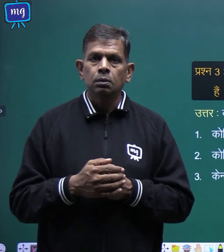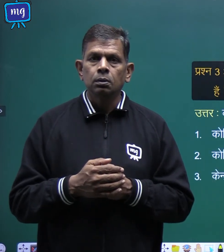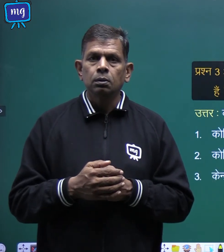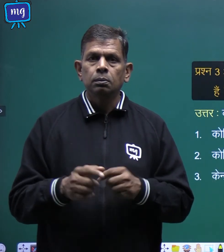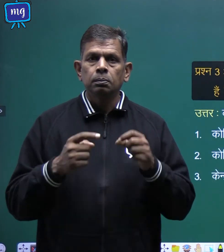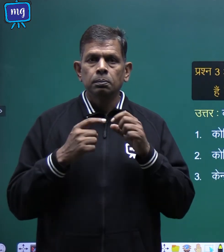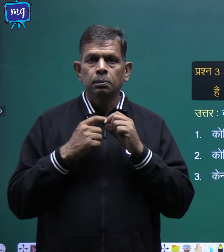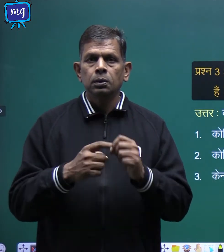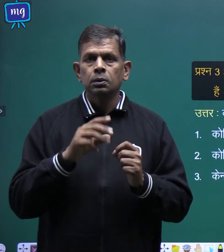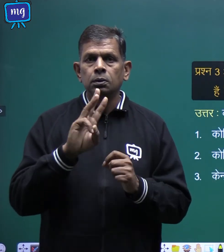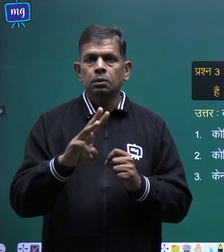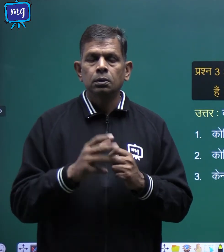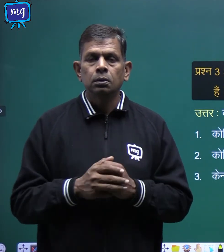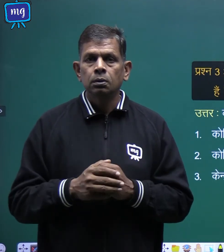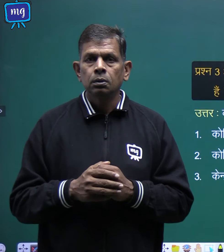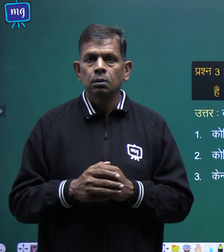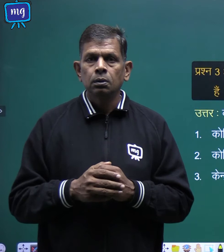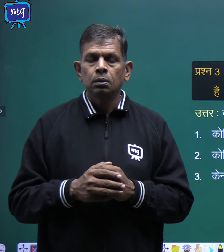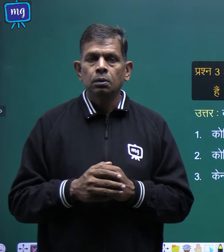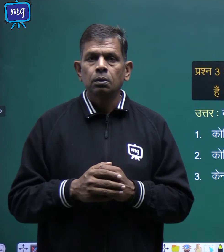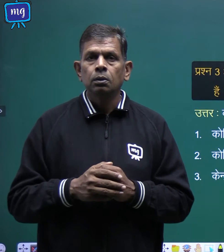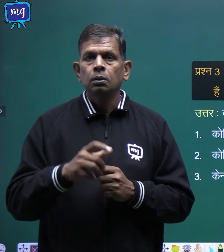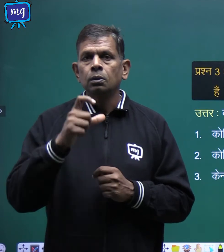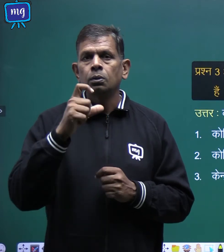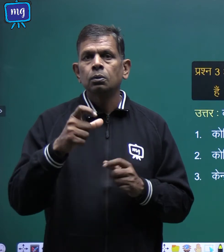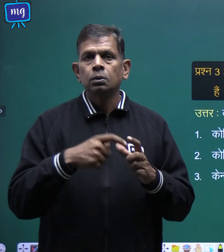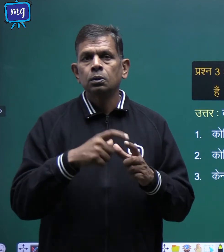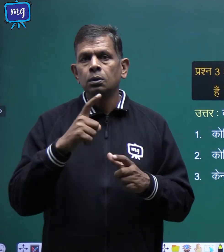प्रश्न 3, कोशिका के